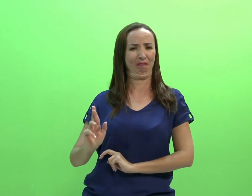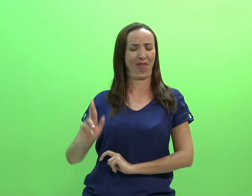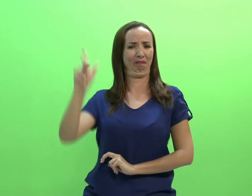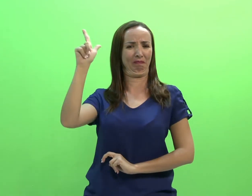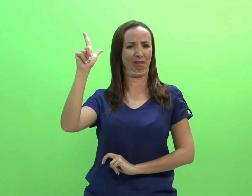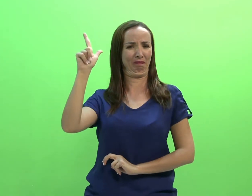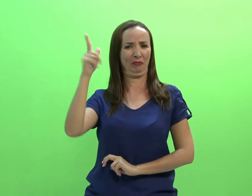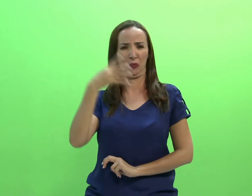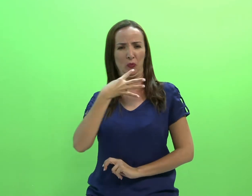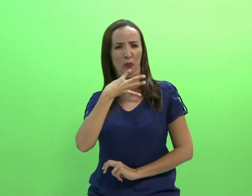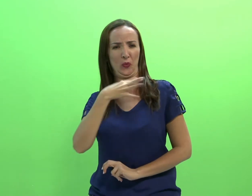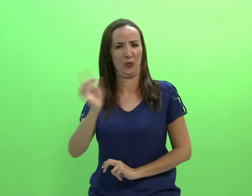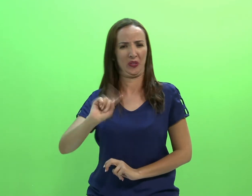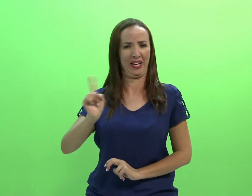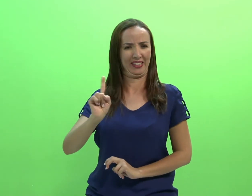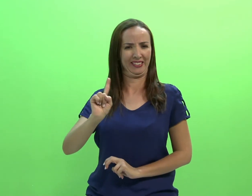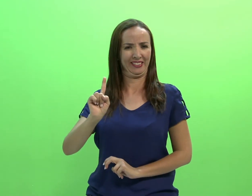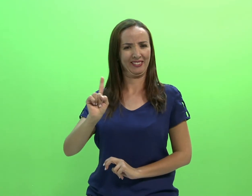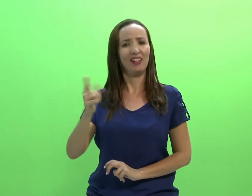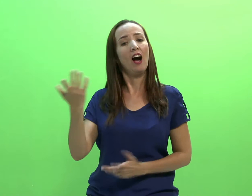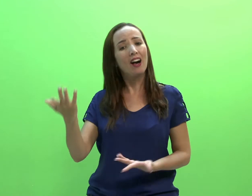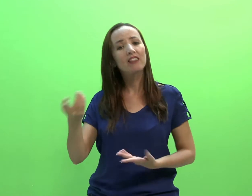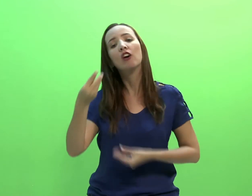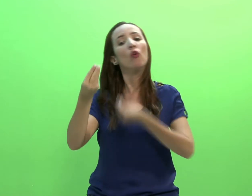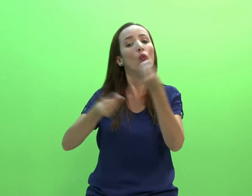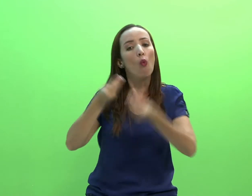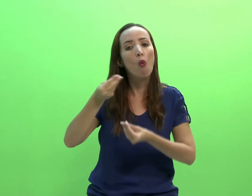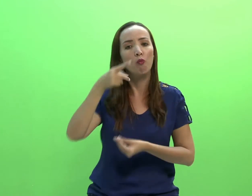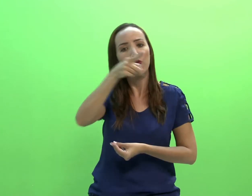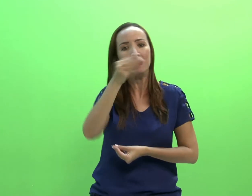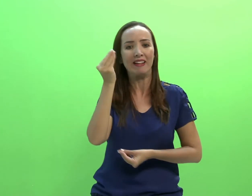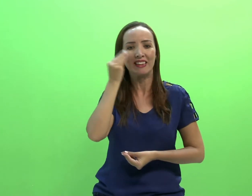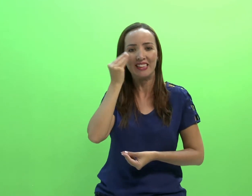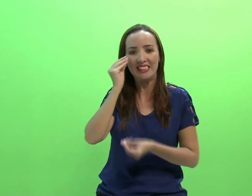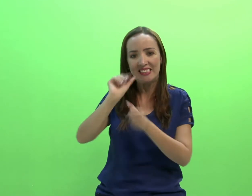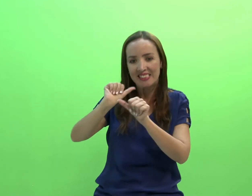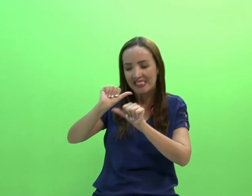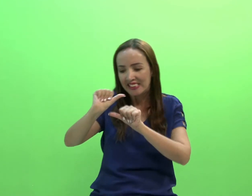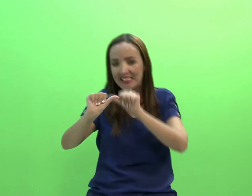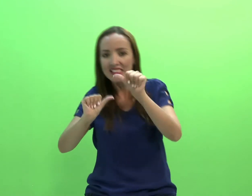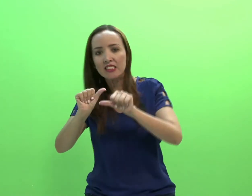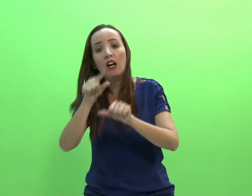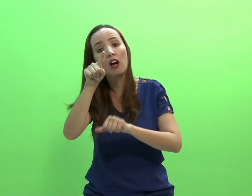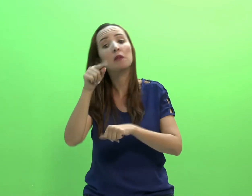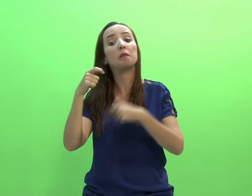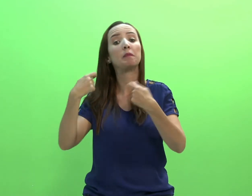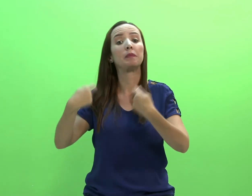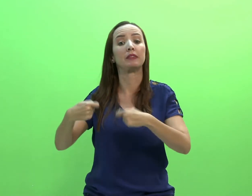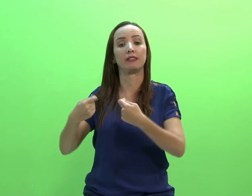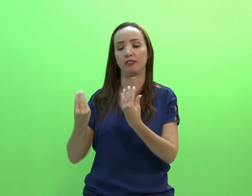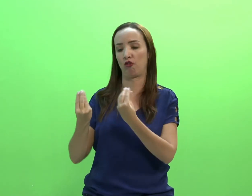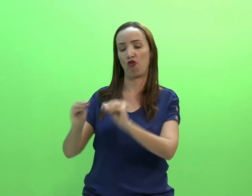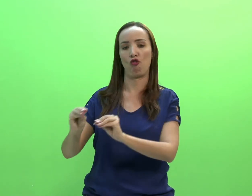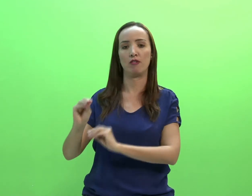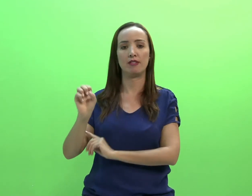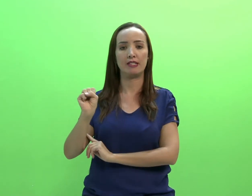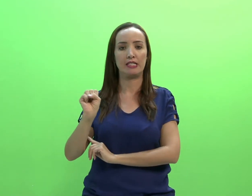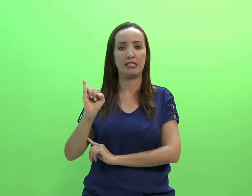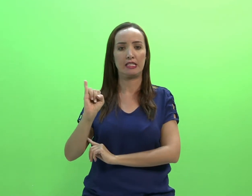Talvez tenha uma palavra ali desconhecida. Então, pode-se fazer uma transformação.